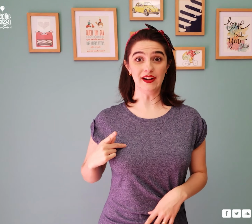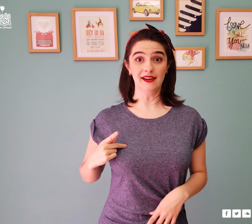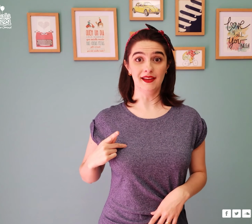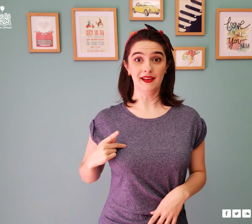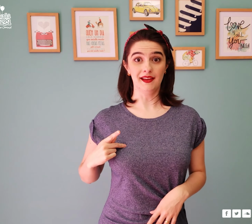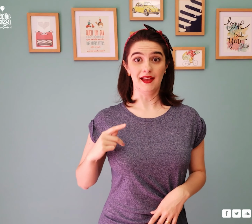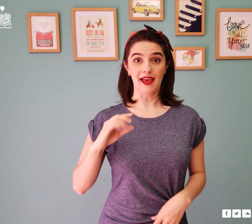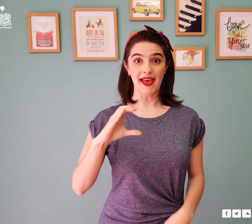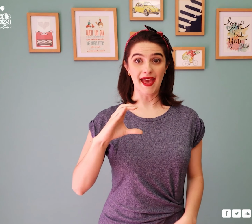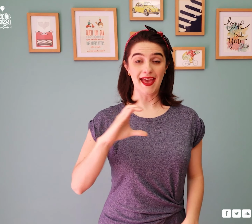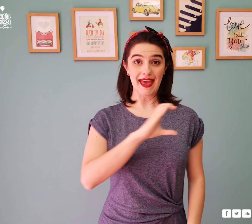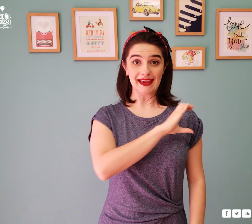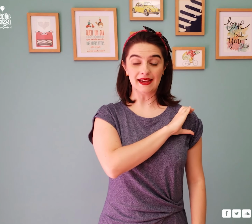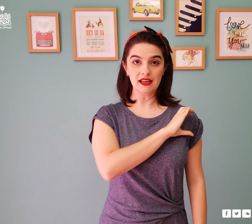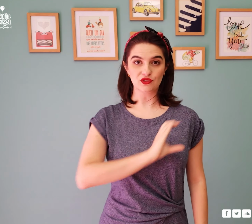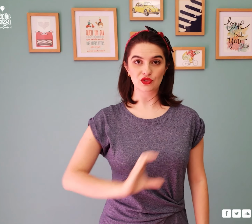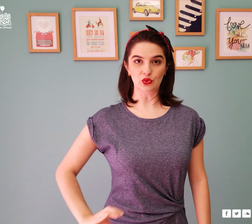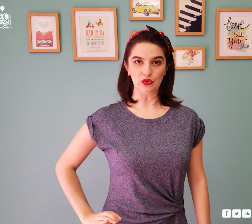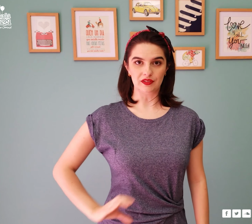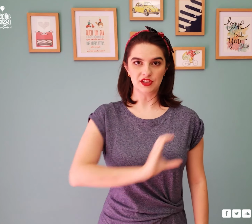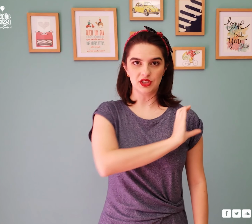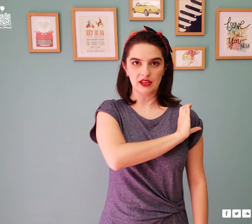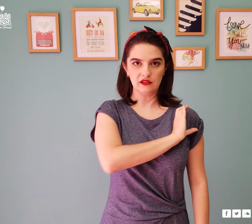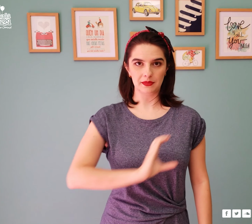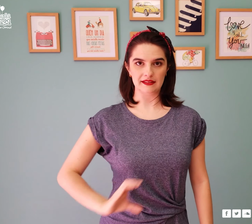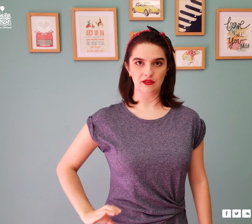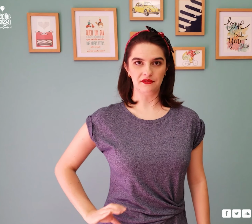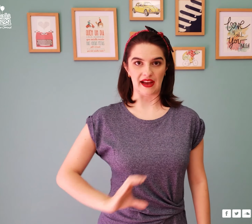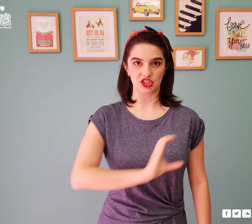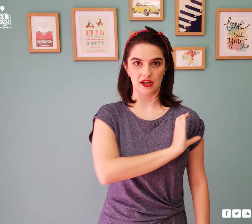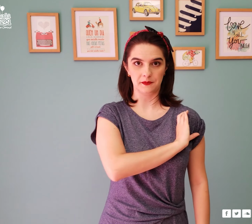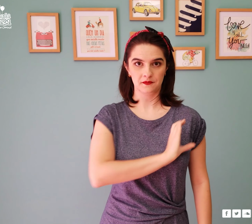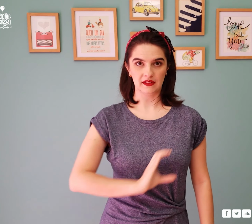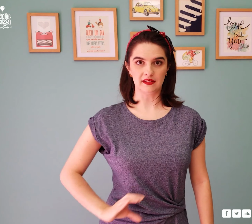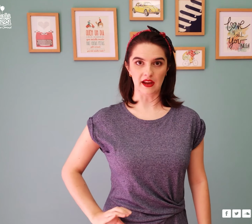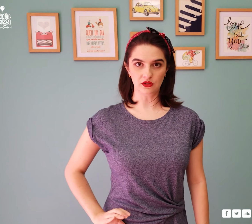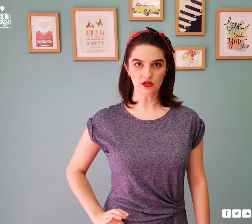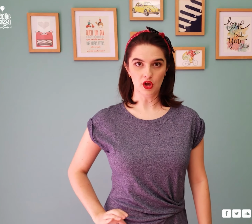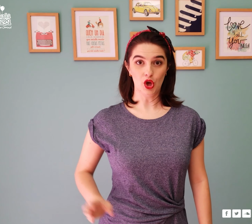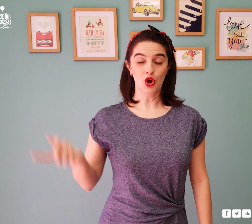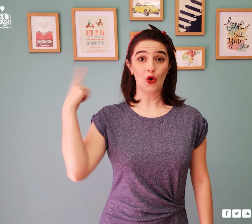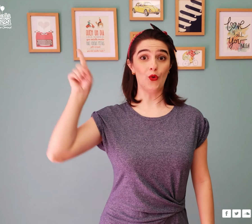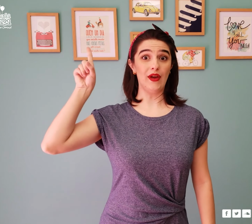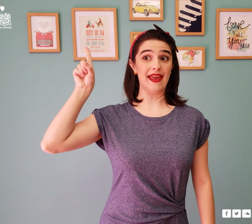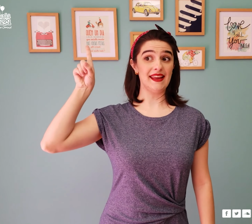Pastor é Cristo. O C de Cristo passando a faixa. Certo? Com ele